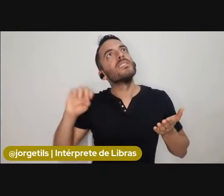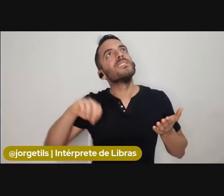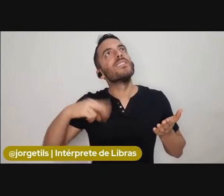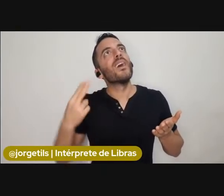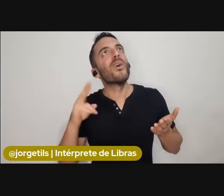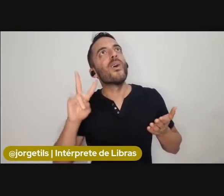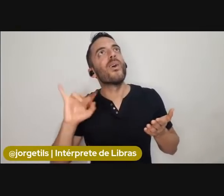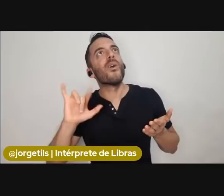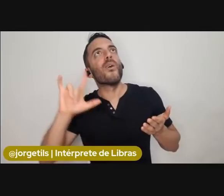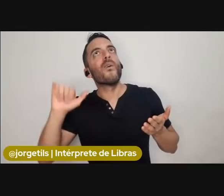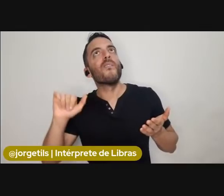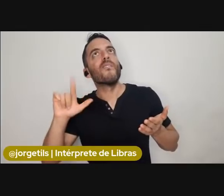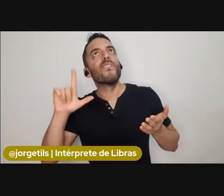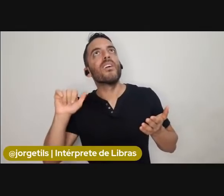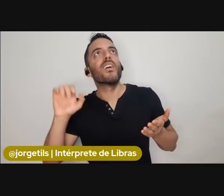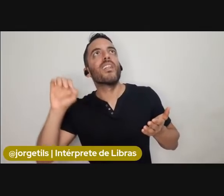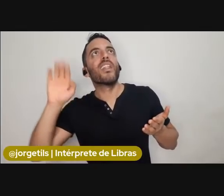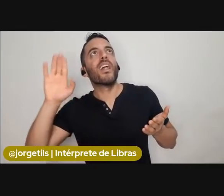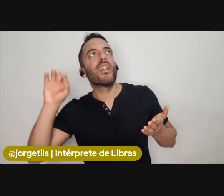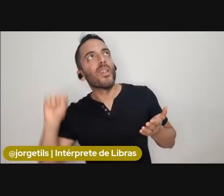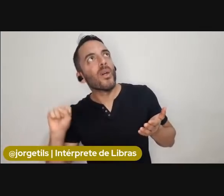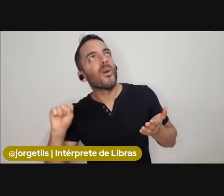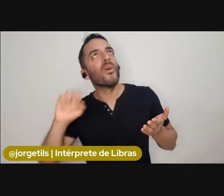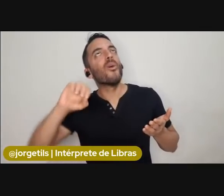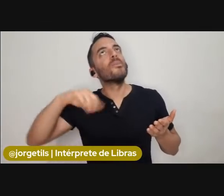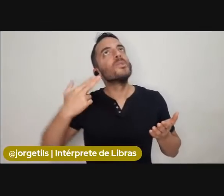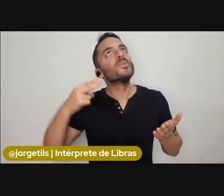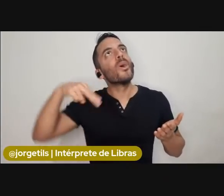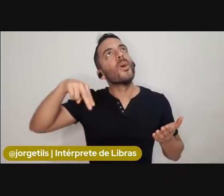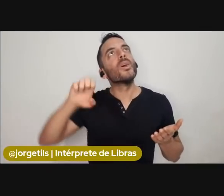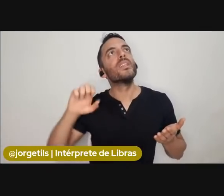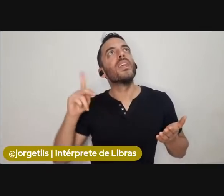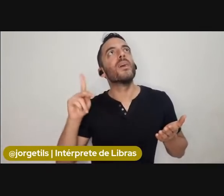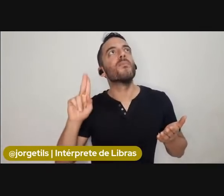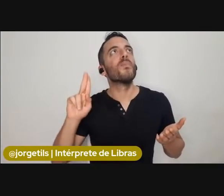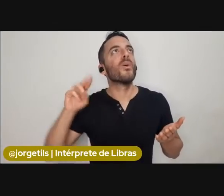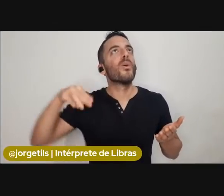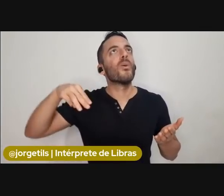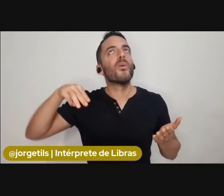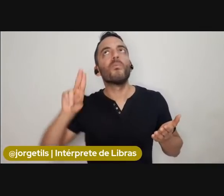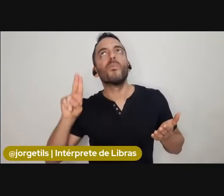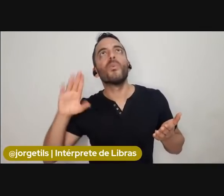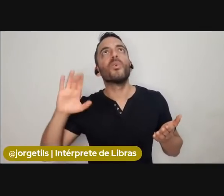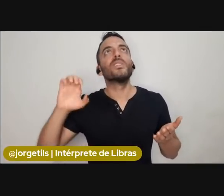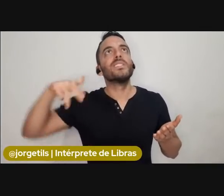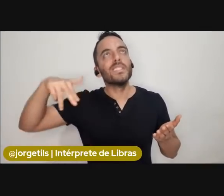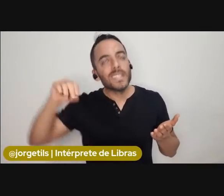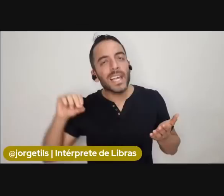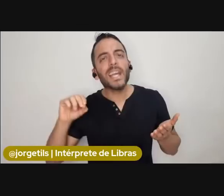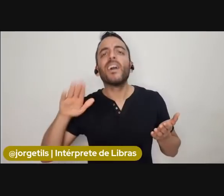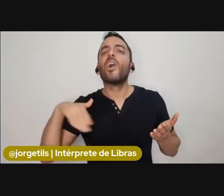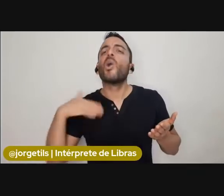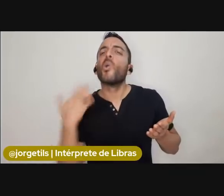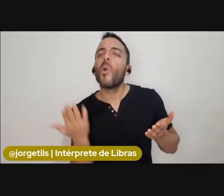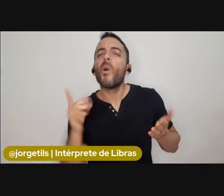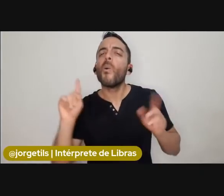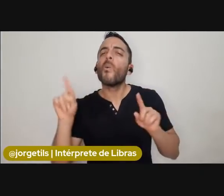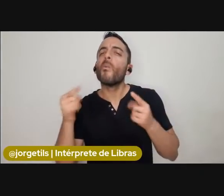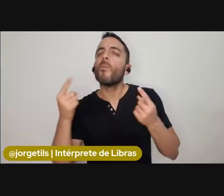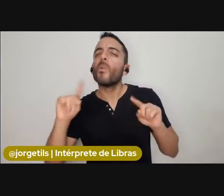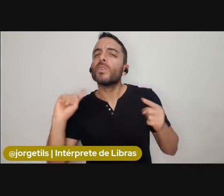Villa-Lobos, ou Alberto Nepomuceno, quem é a música que corresponderia à ideia desse artigo, ou à ideia